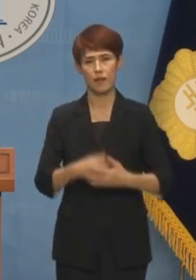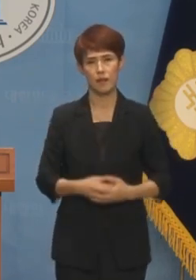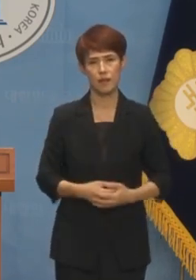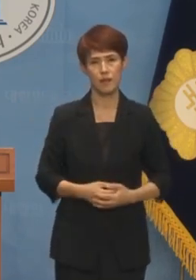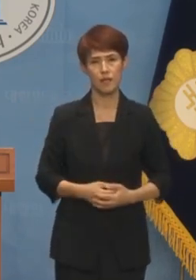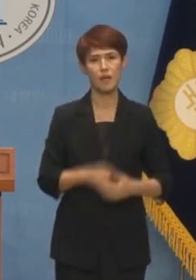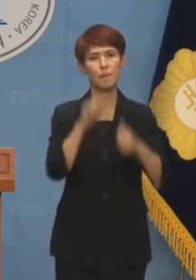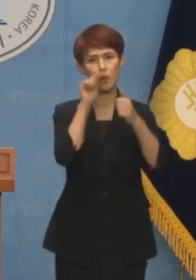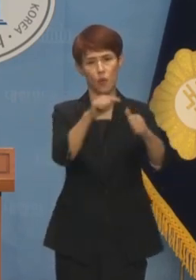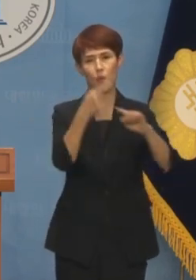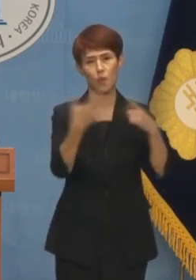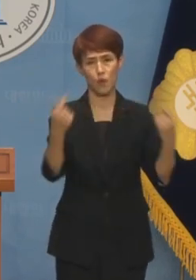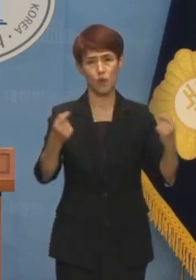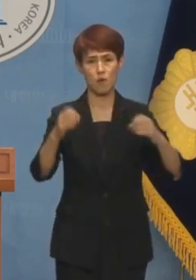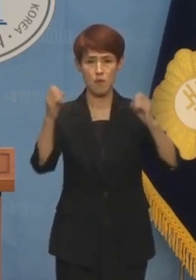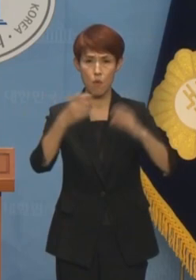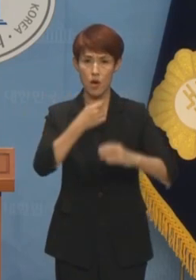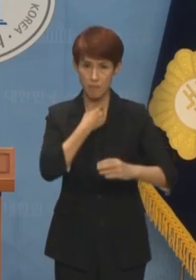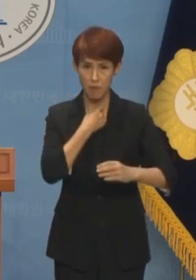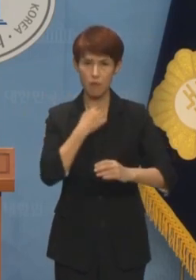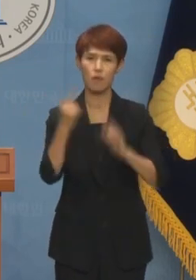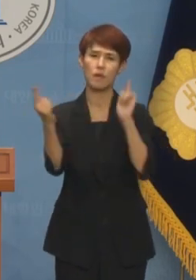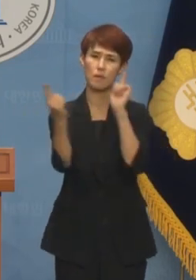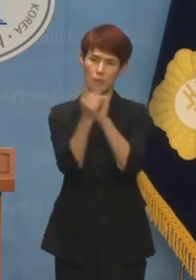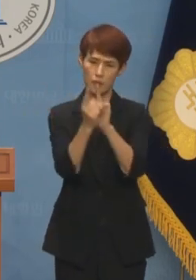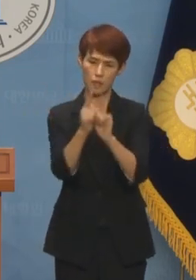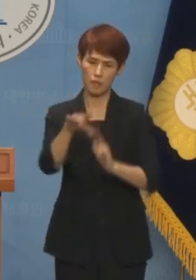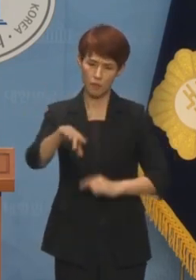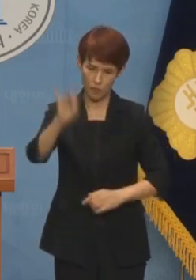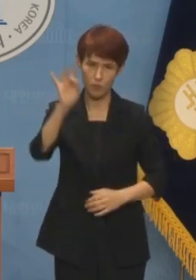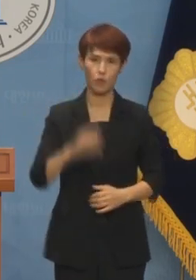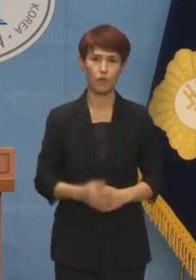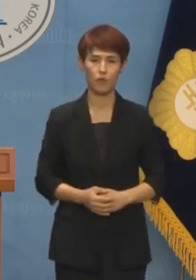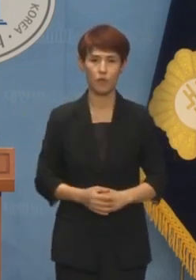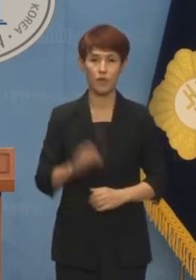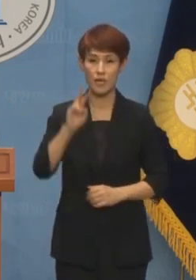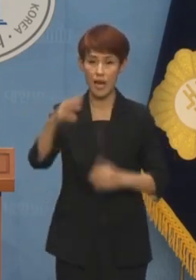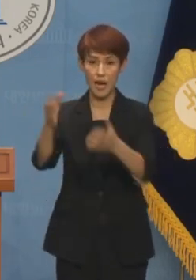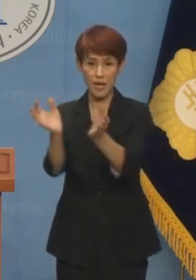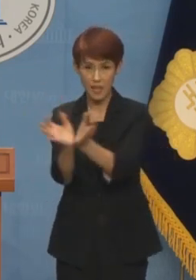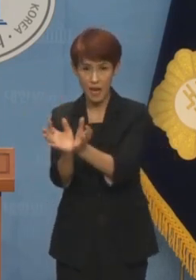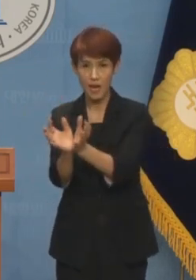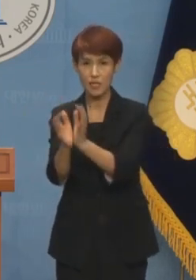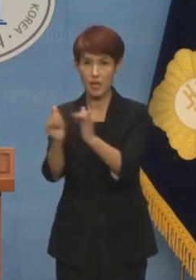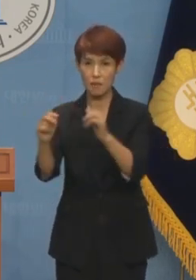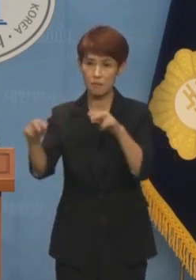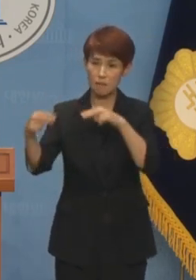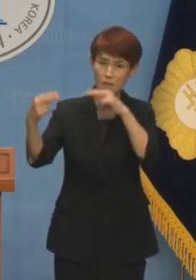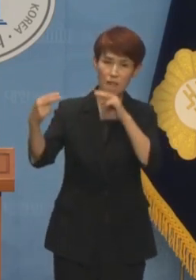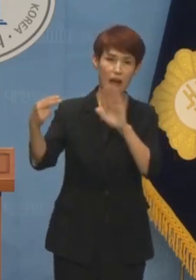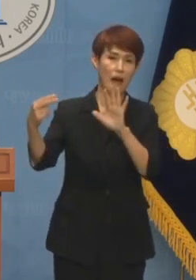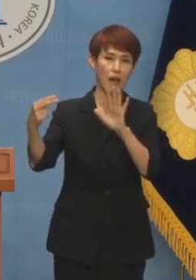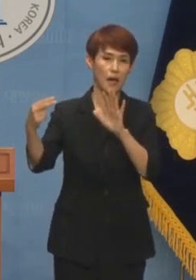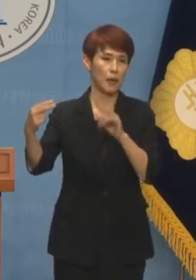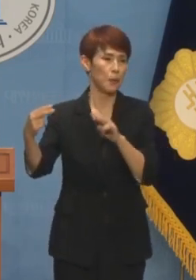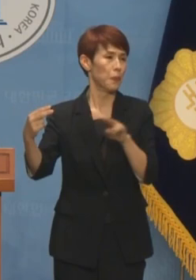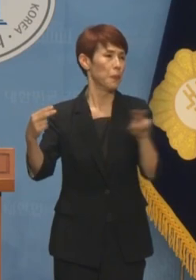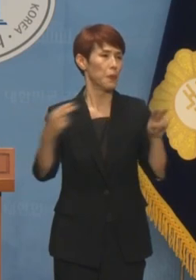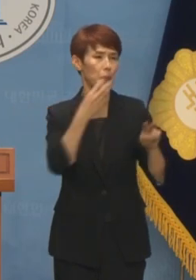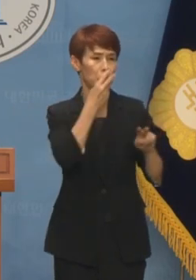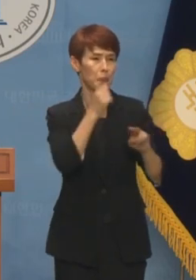협력을 하려면 우선 만나야 합니다. 야당 지도자들과 눈도 마주치려 하지 않으려는